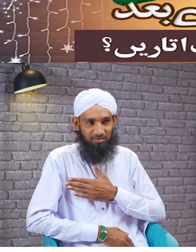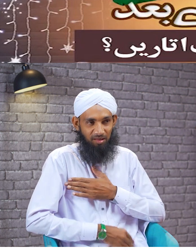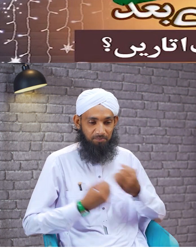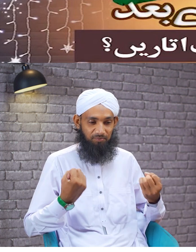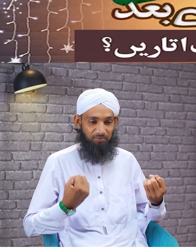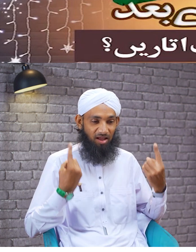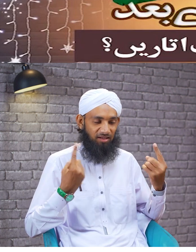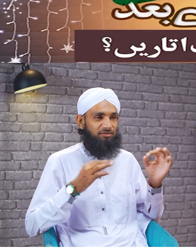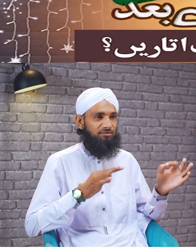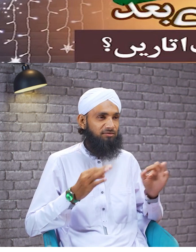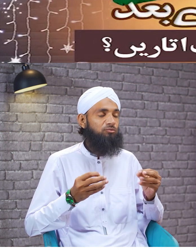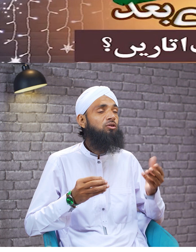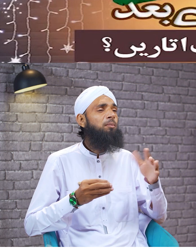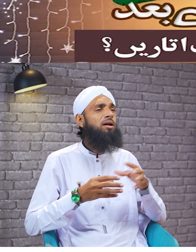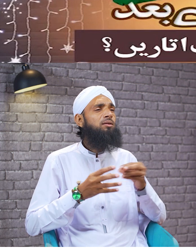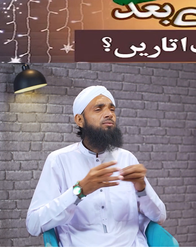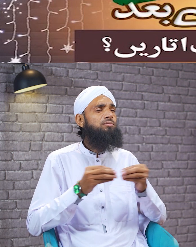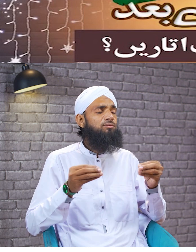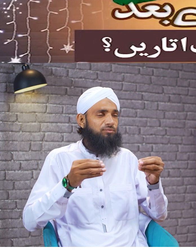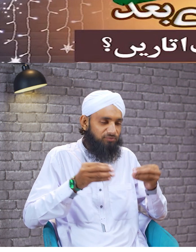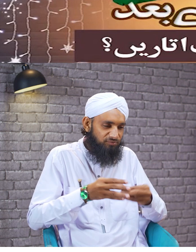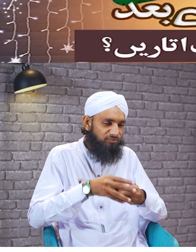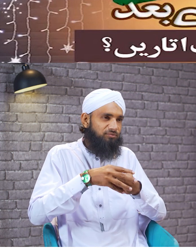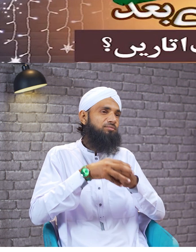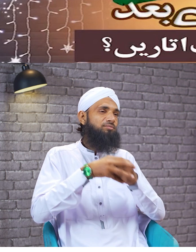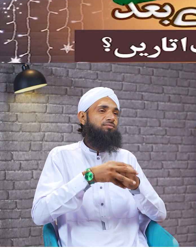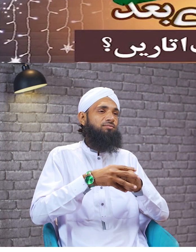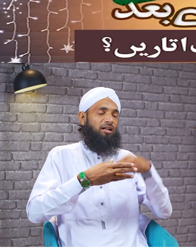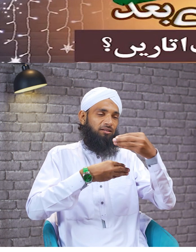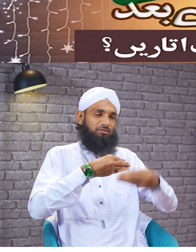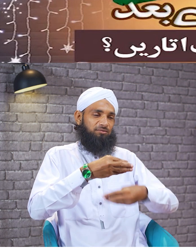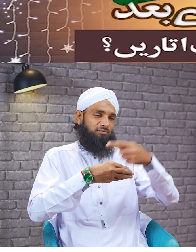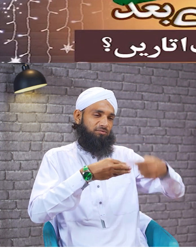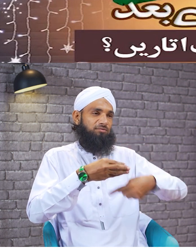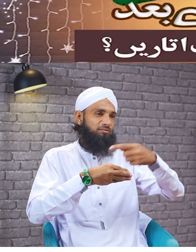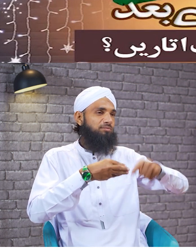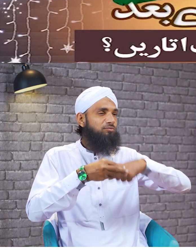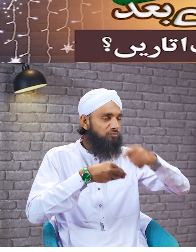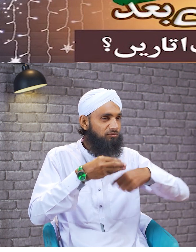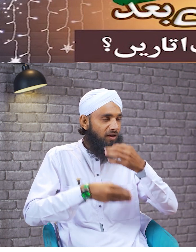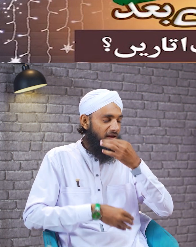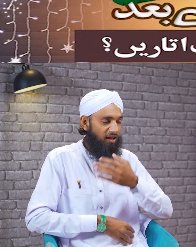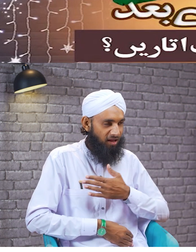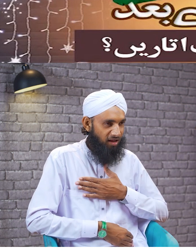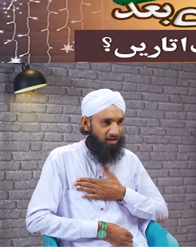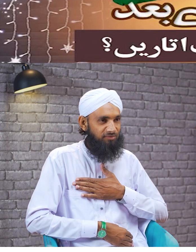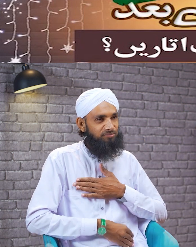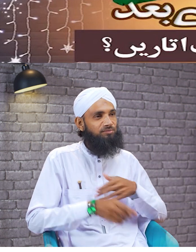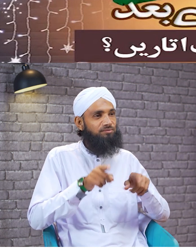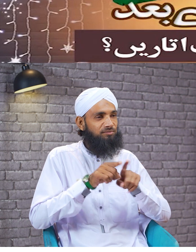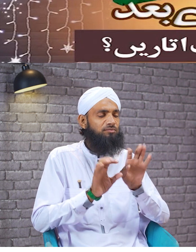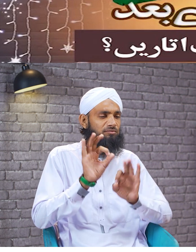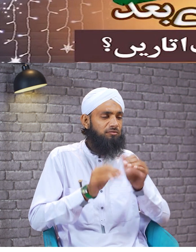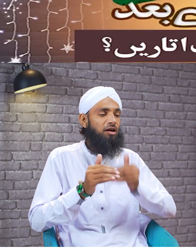करेंगे ना तो ये फ्रेश रहेगा। प्लास्टिक की थैली में या कपड़े की थैली में डाल के इसको मतलब रख देंगे एहतराम के साथ एहतियात के साथ,